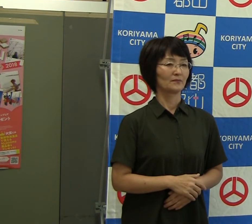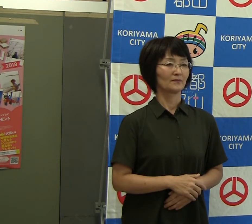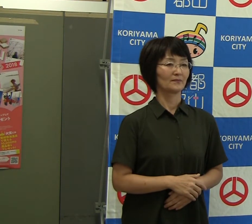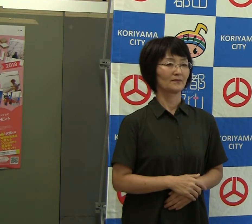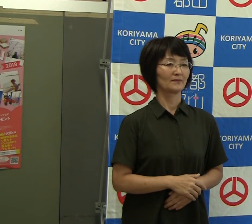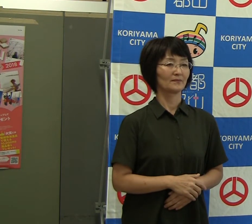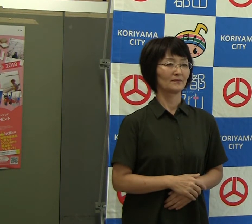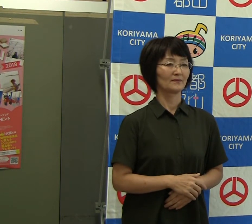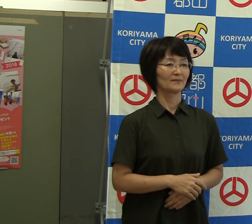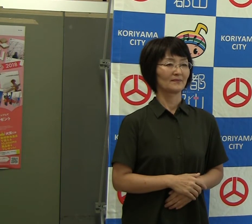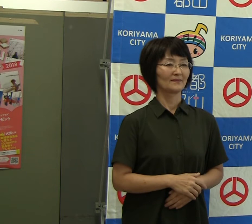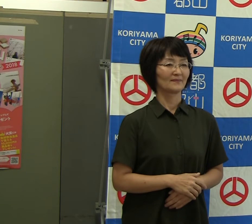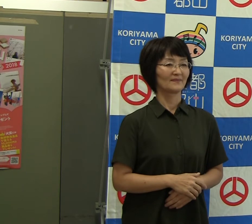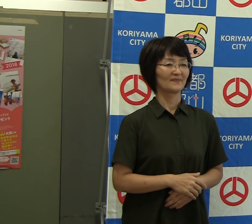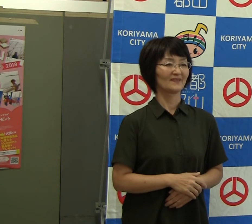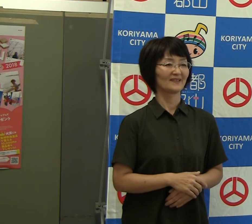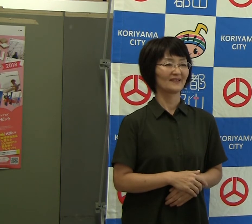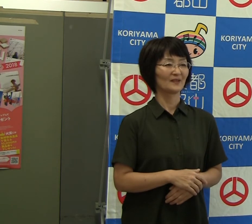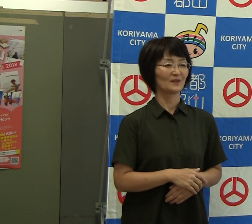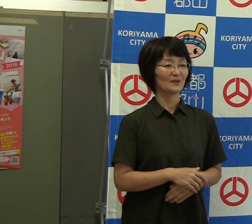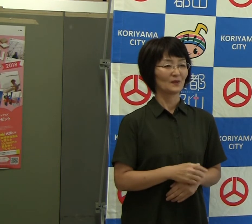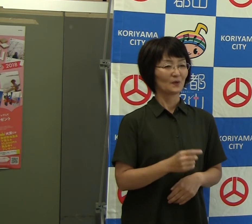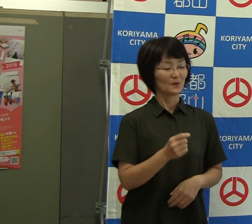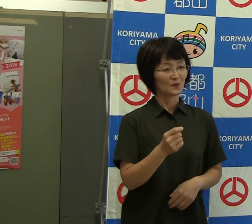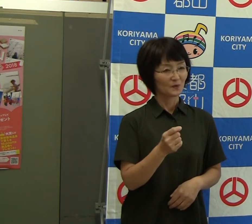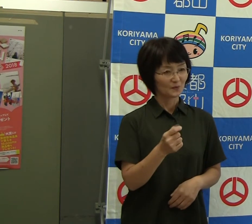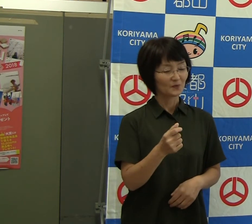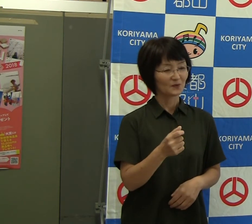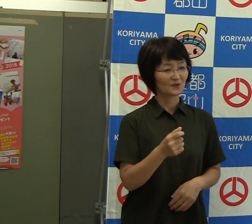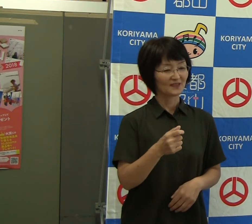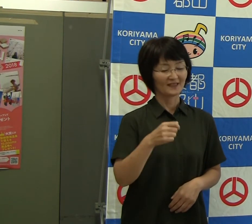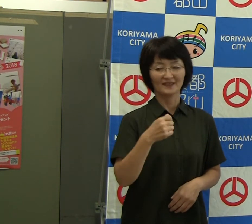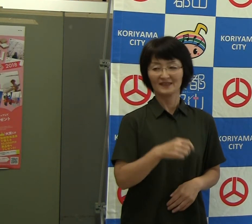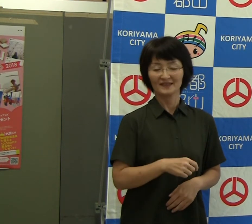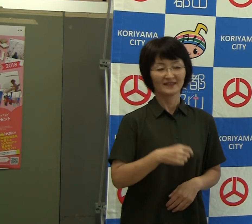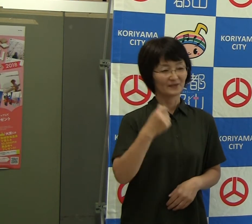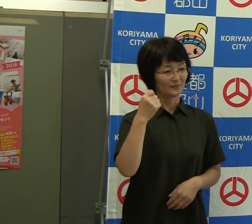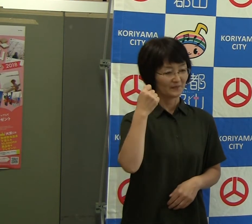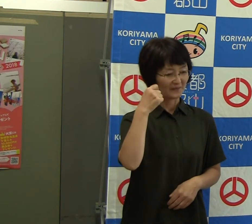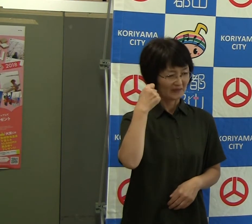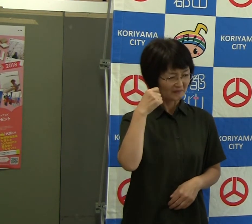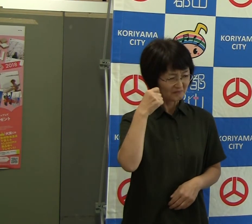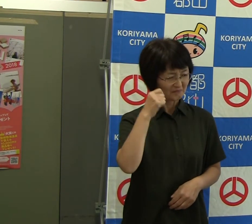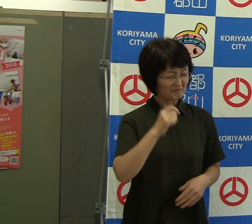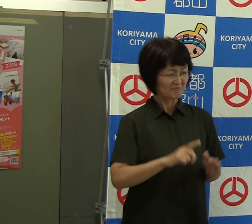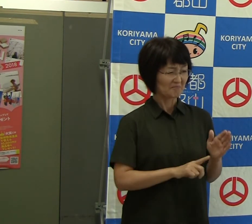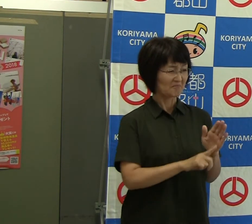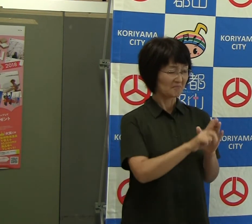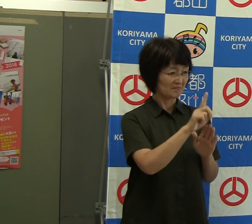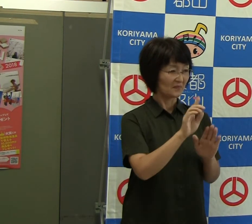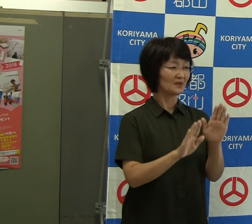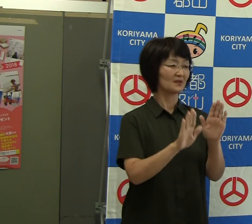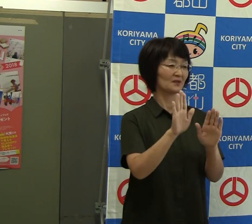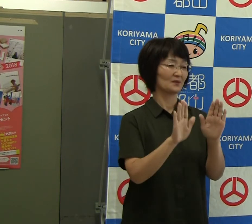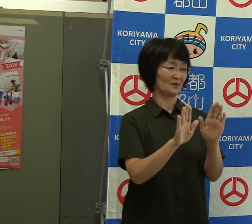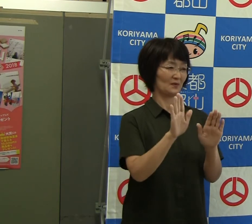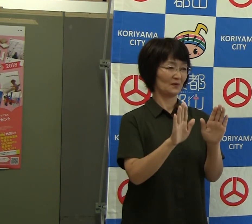もう少しこう最近の猛暑の記録的な猛暑と絡めてこのご感